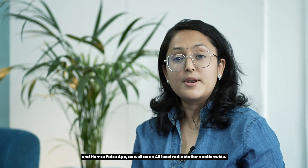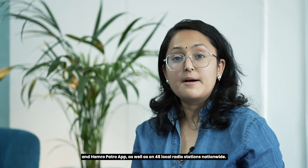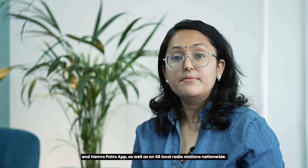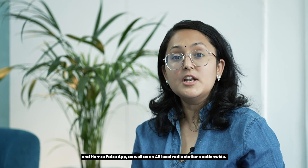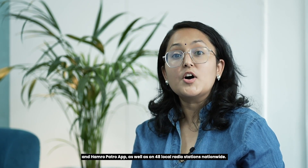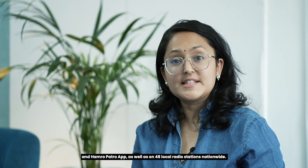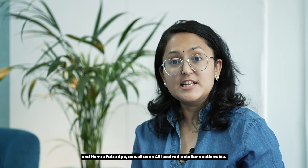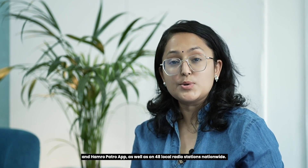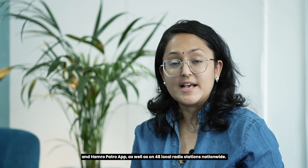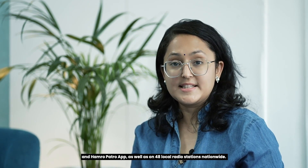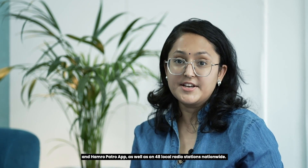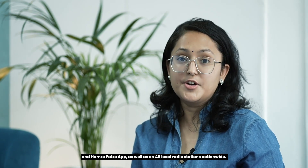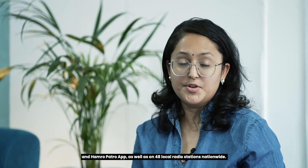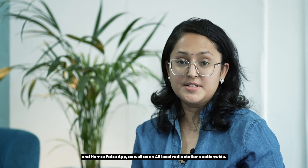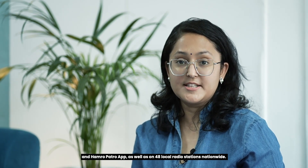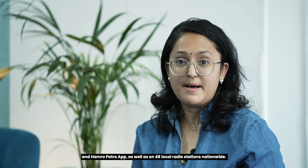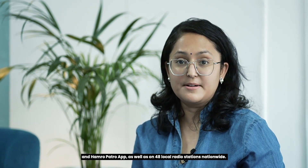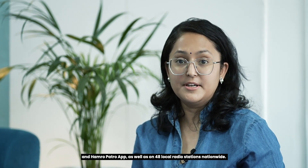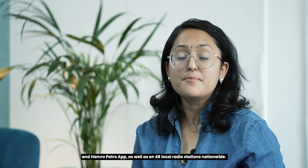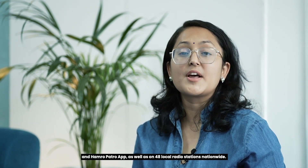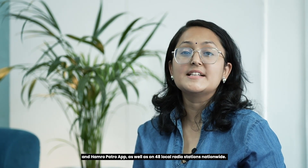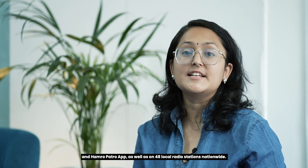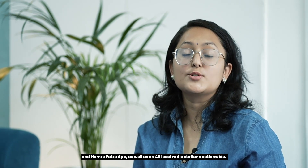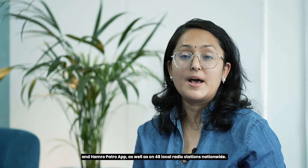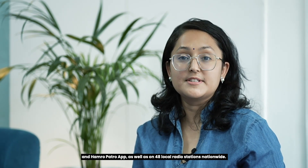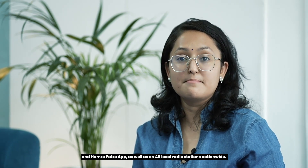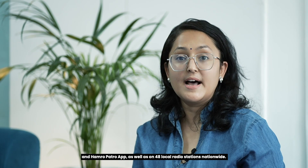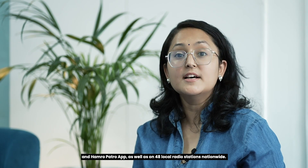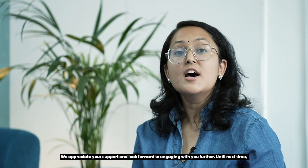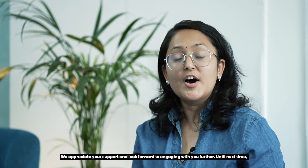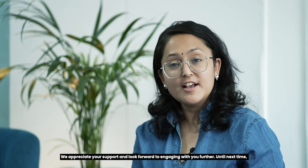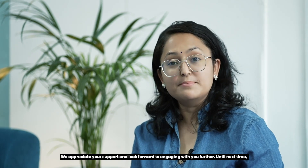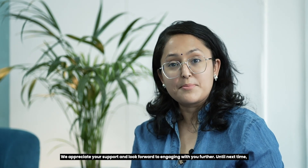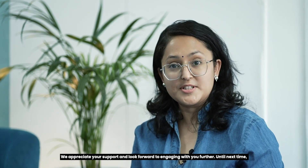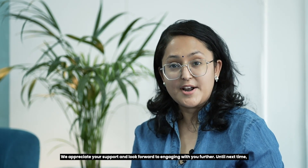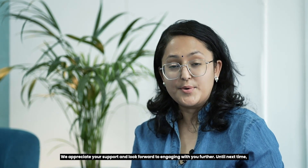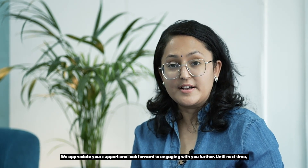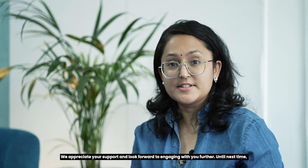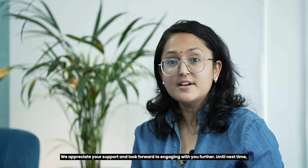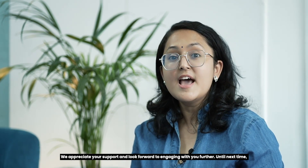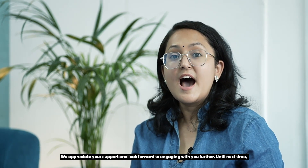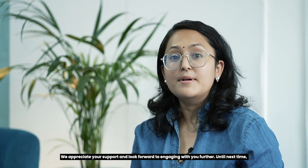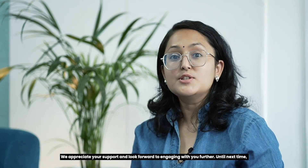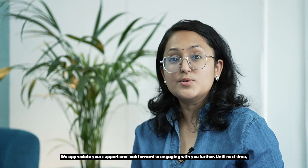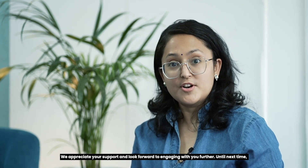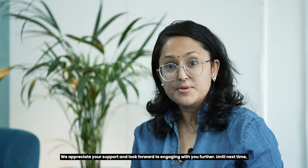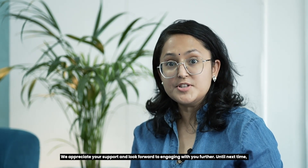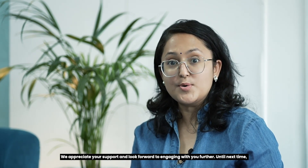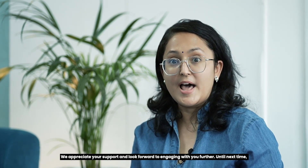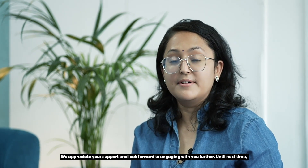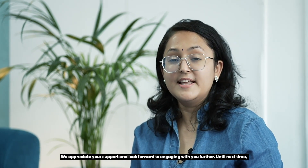गरी देशभरिका विभिन्न 48 स्थानीय रेडियो स्टेसनबाट पनि पडकास्ट सिरिज गुलाबी सम्वाद हरेक हप्ता प्रसारण हुने गर्छ। हामीलाई